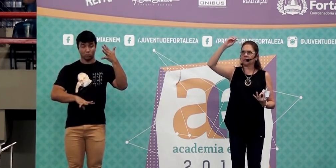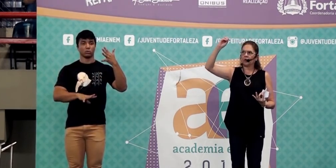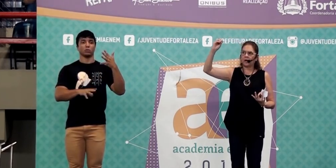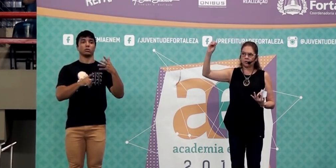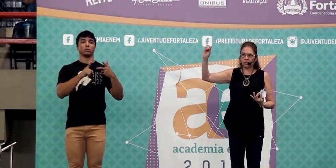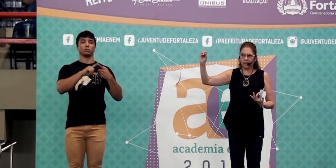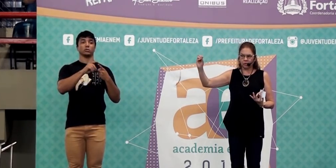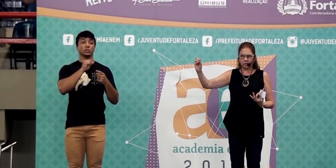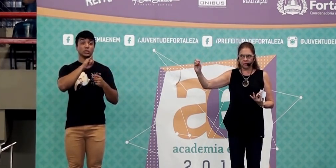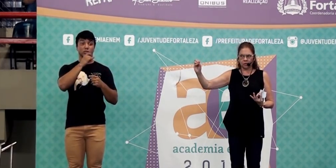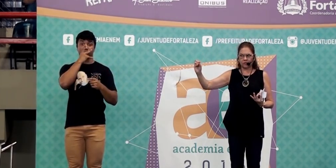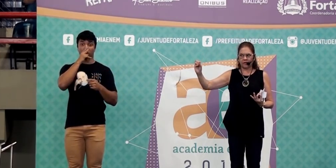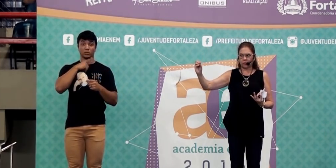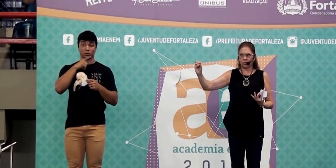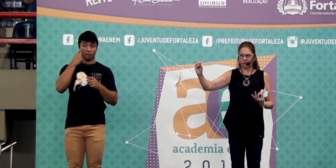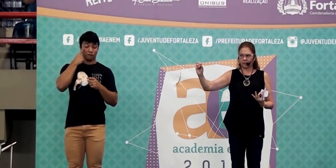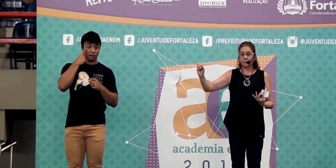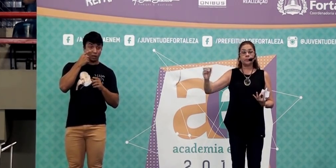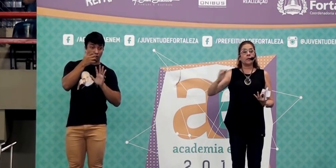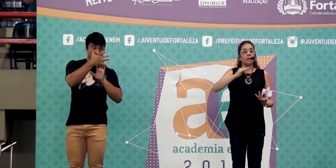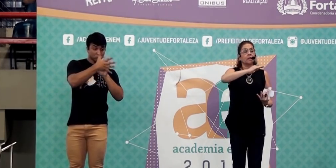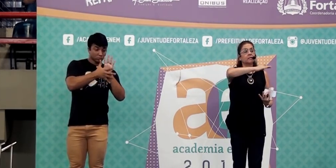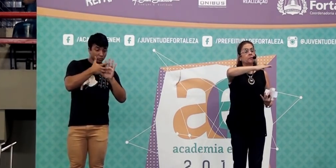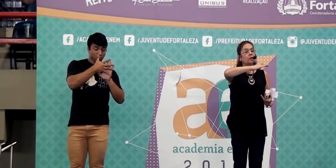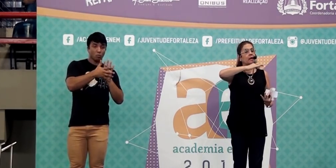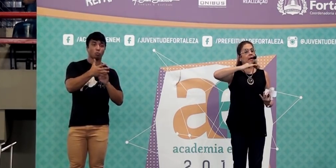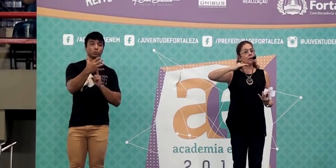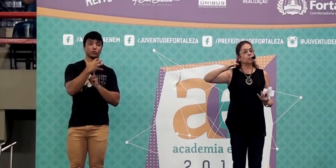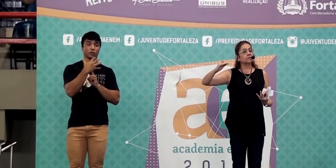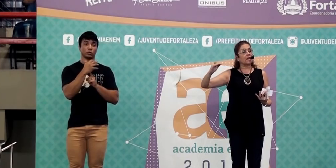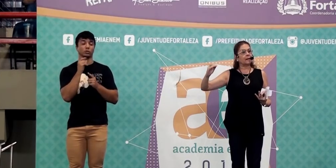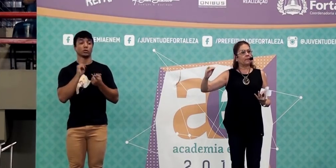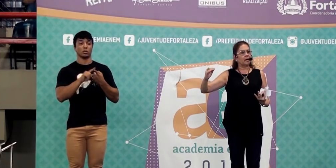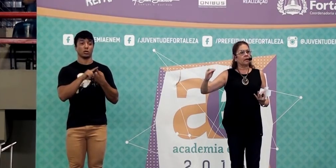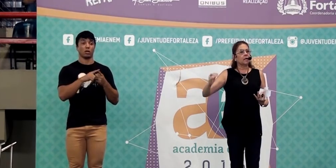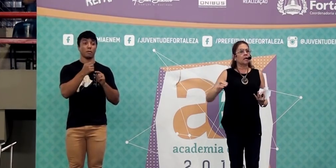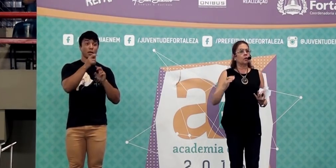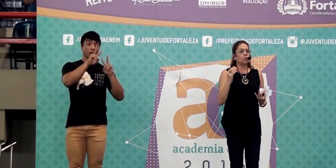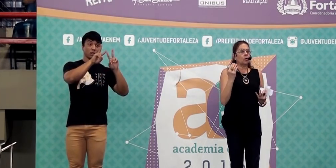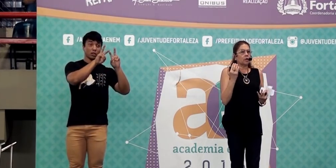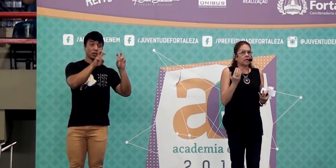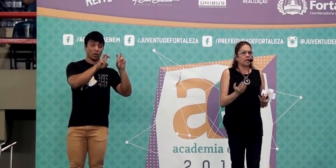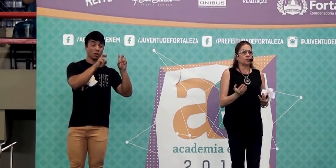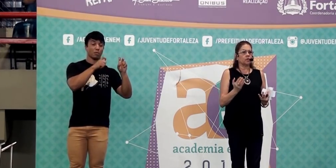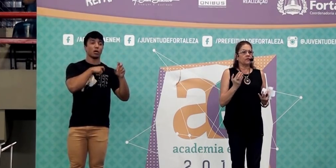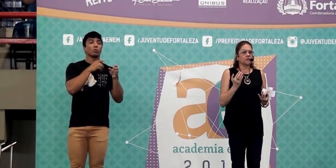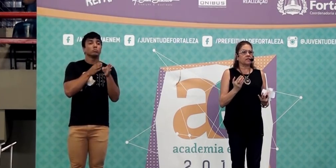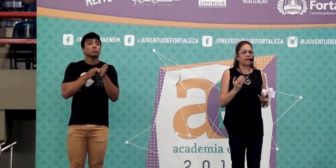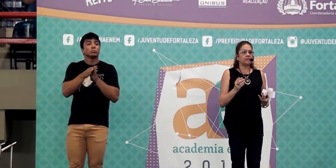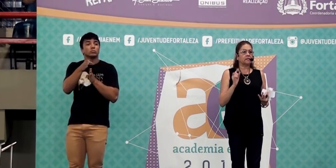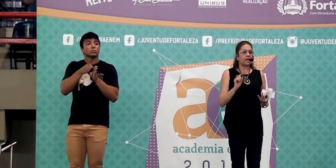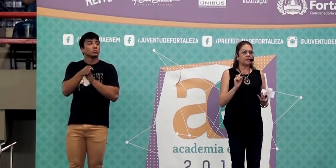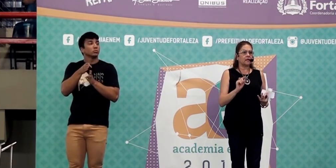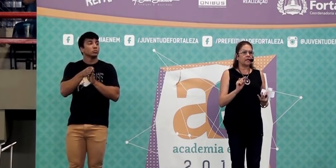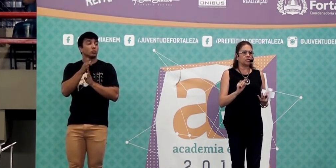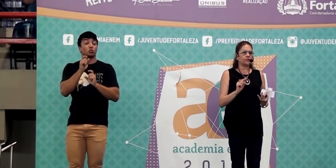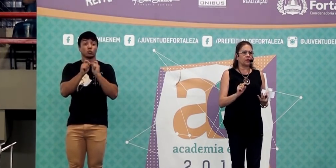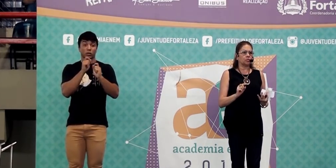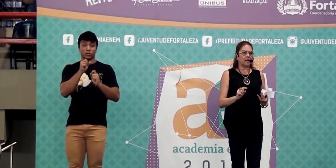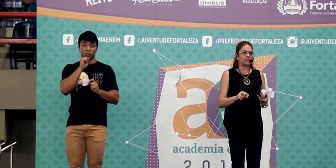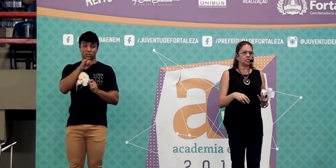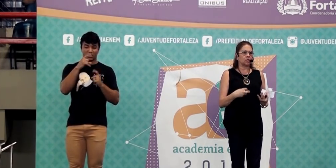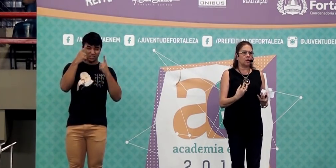você explorar os textos motivadores e explorar o tema, eu oriento que vocês, quem